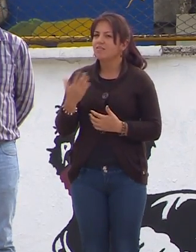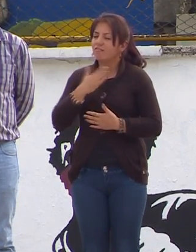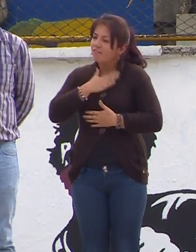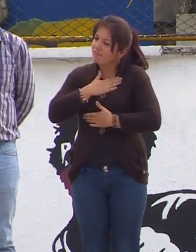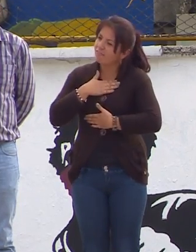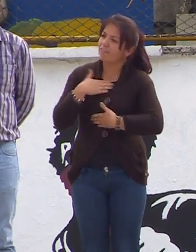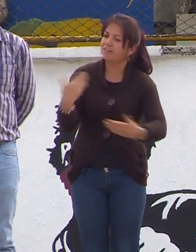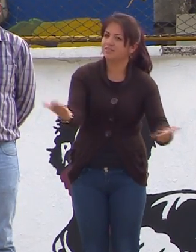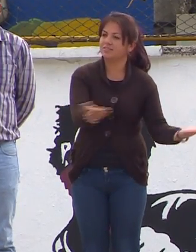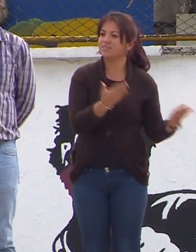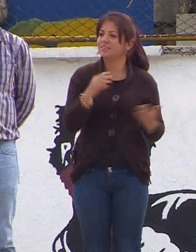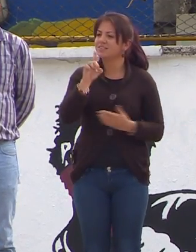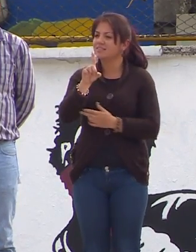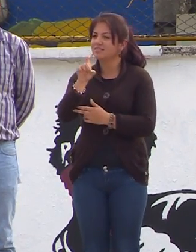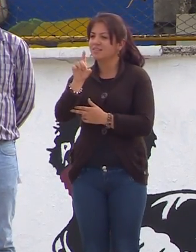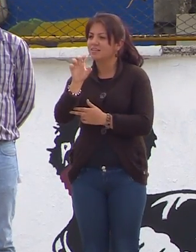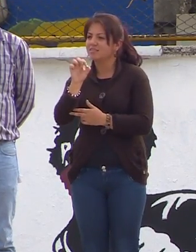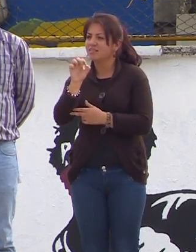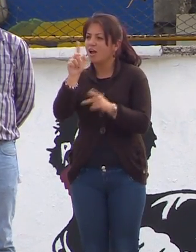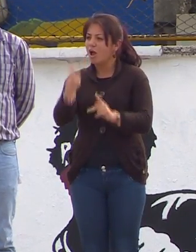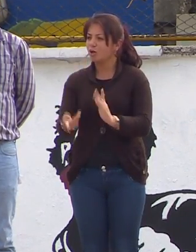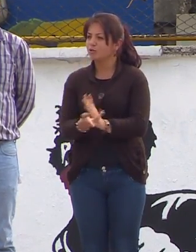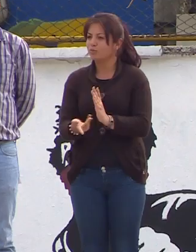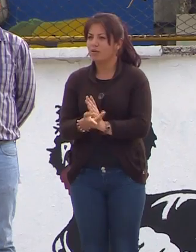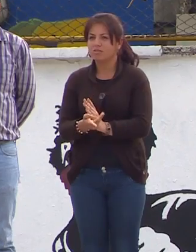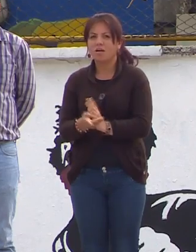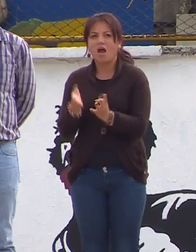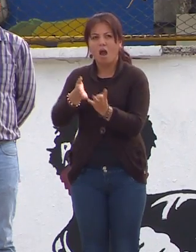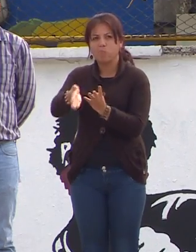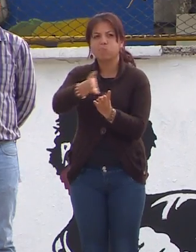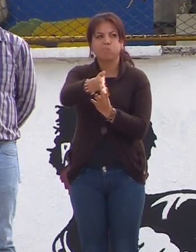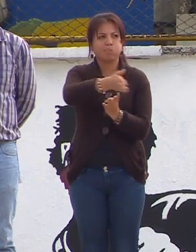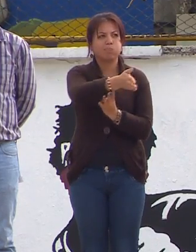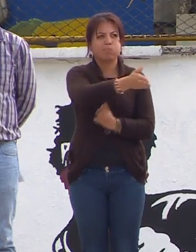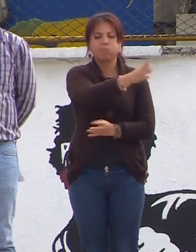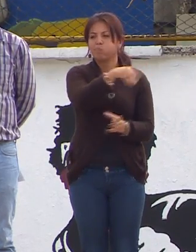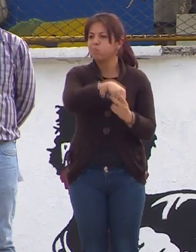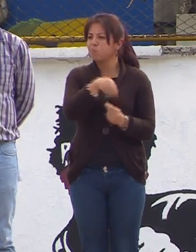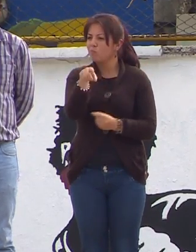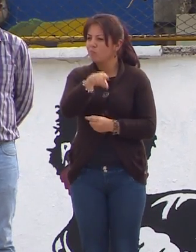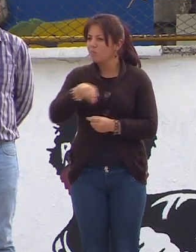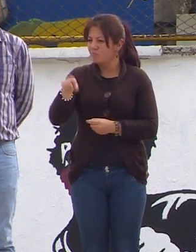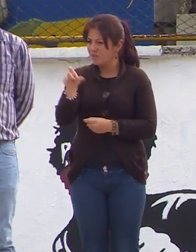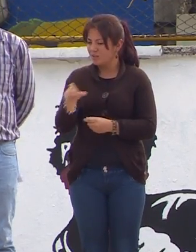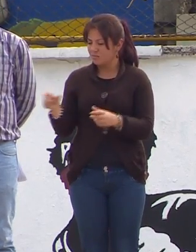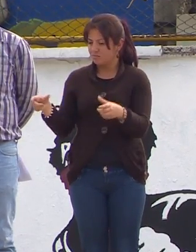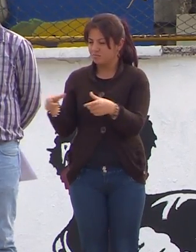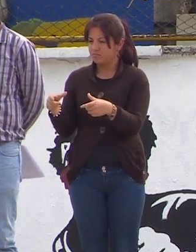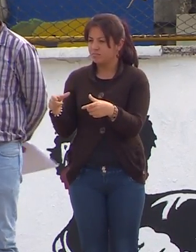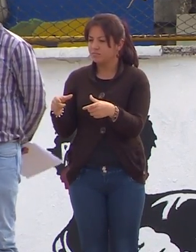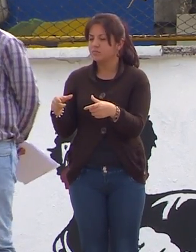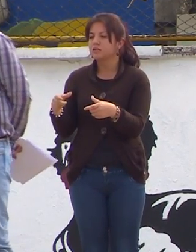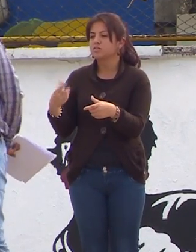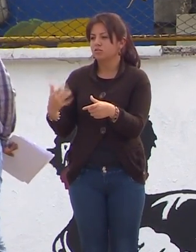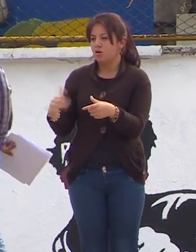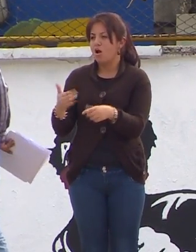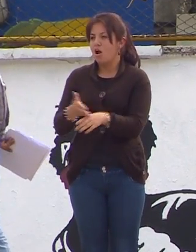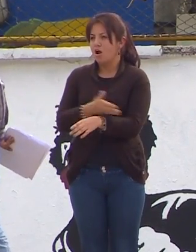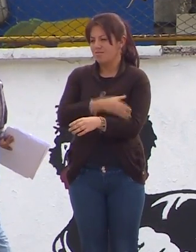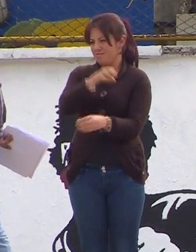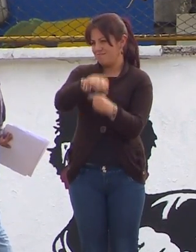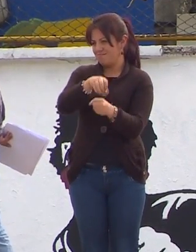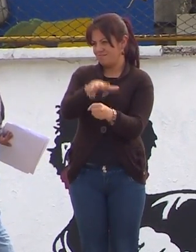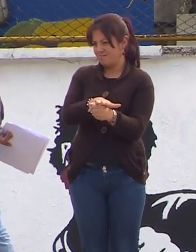160 estudiantes de todas las carreras que han recibido, gracias al